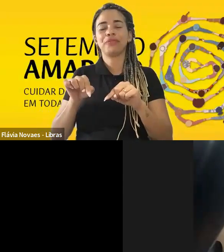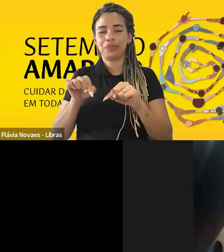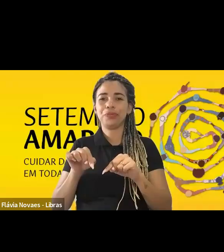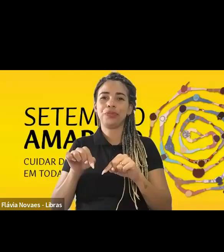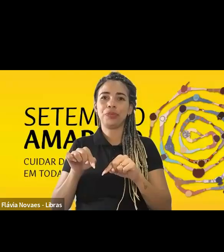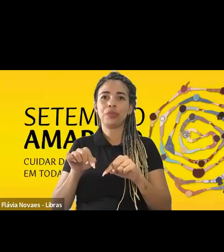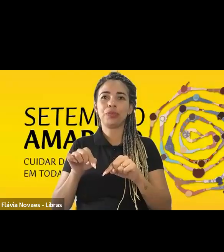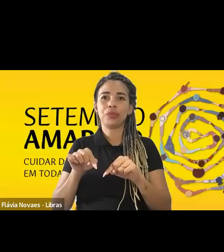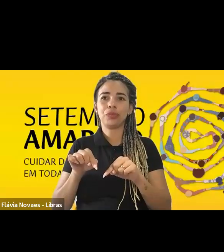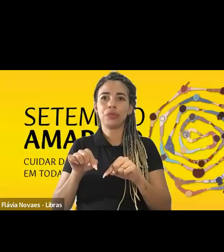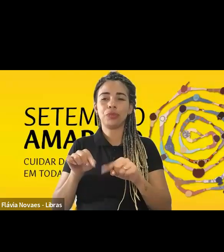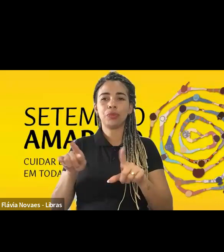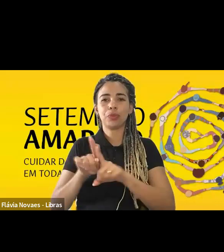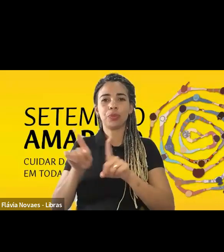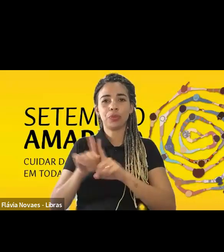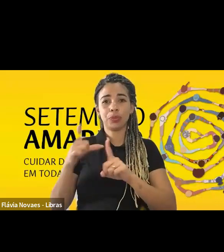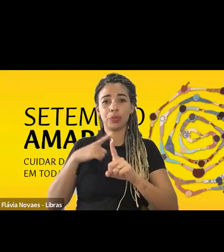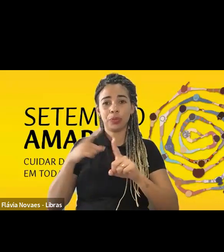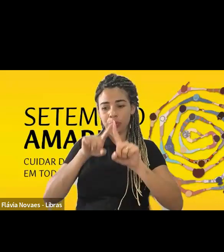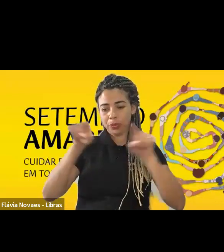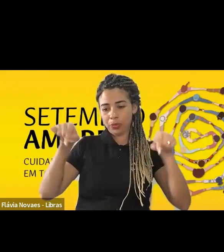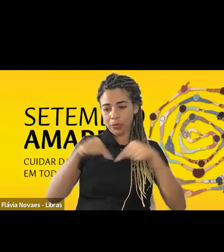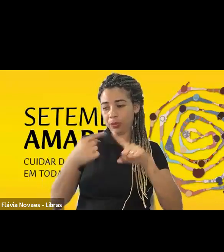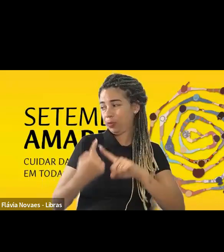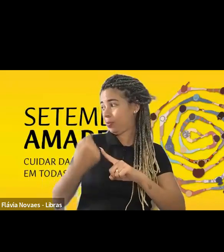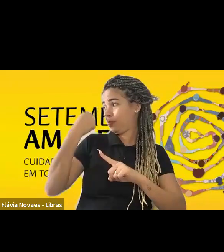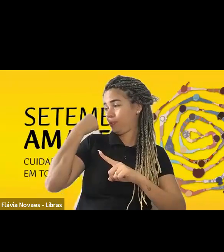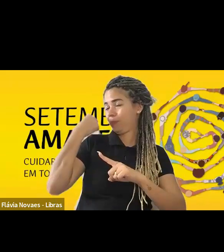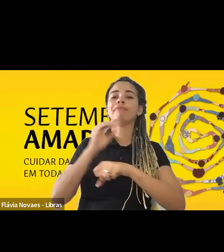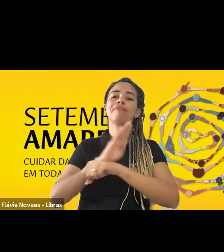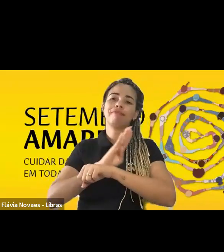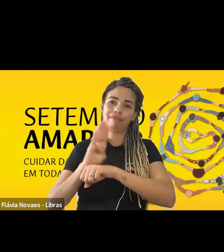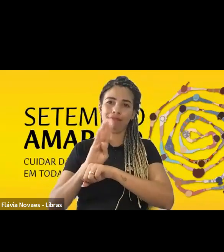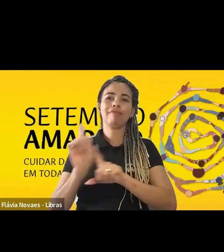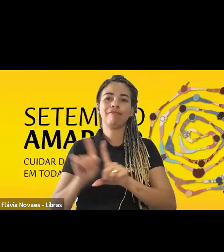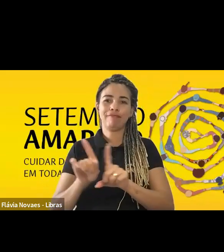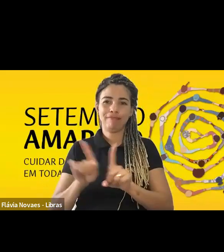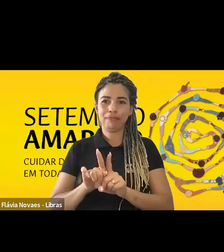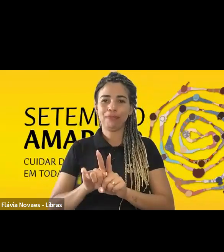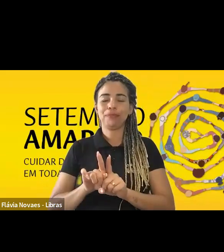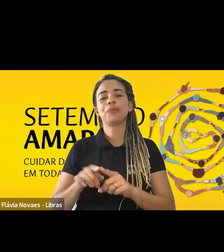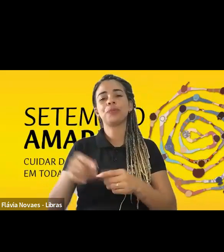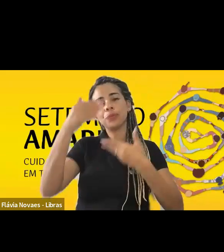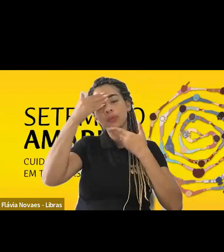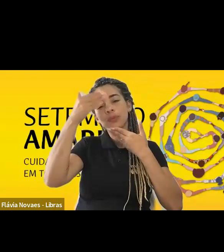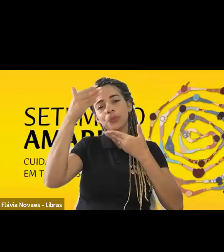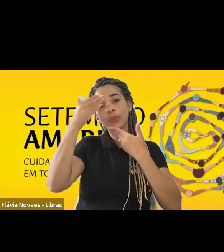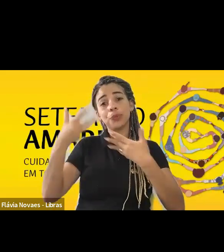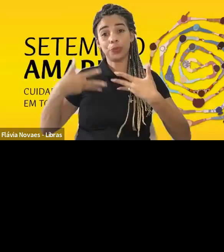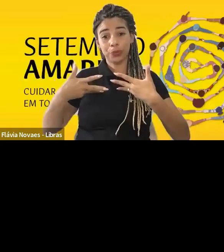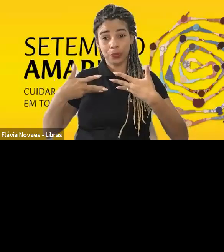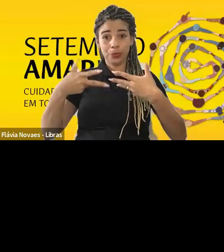E estou numa sala com fundo branco. Bem, inicialmente eu quero agradecer ao convite